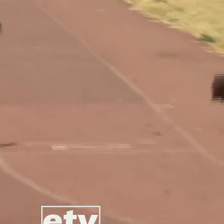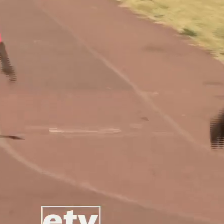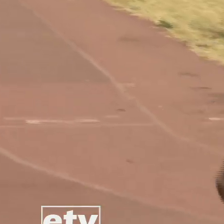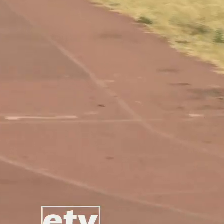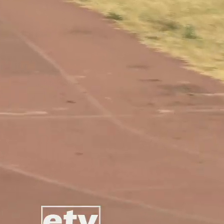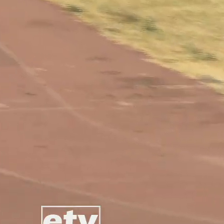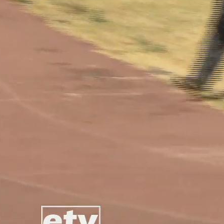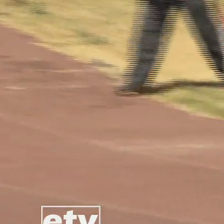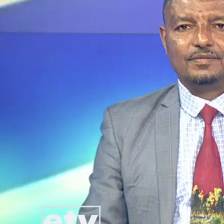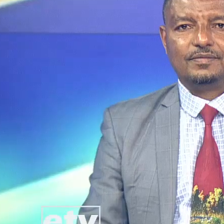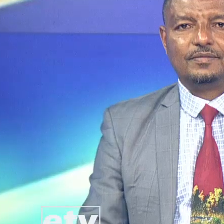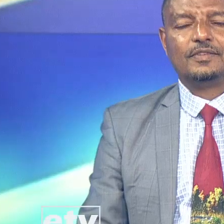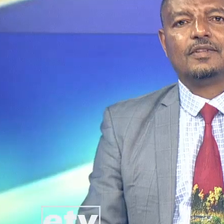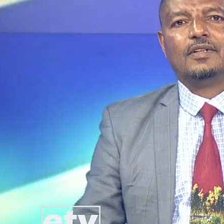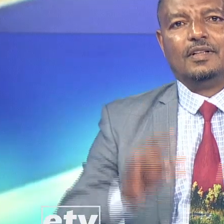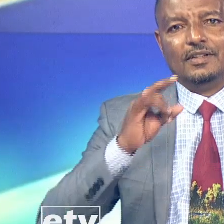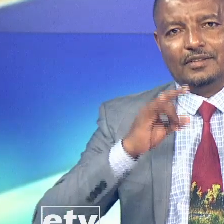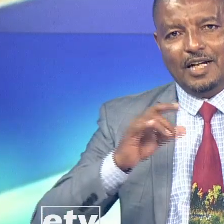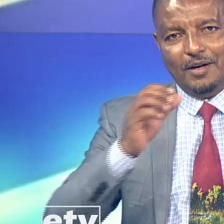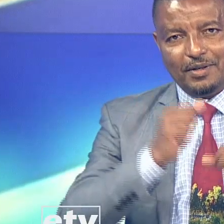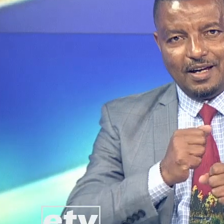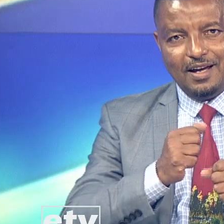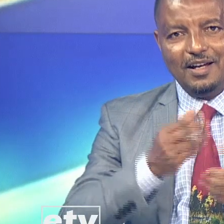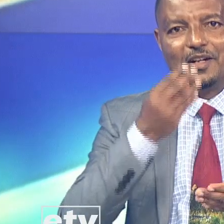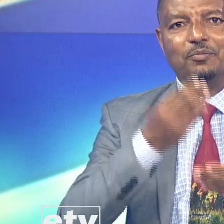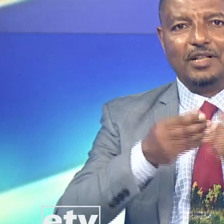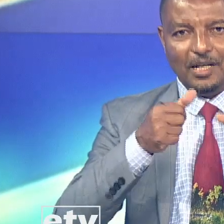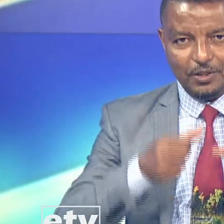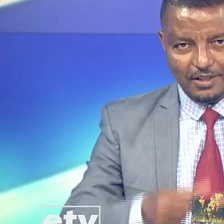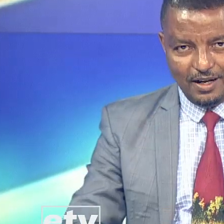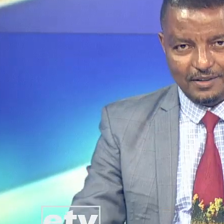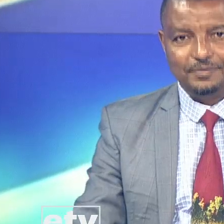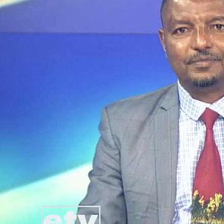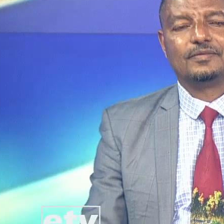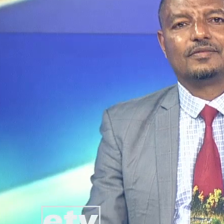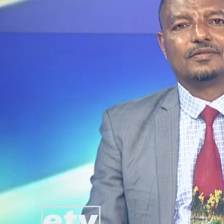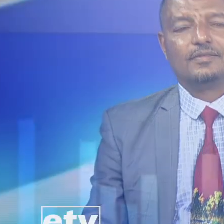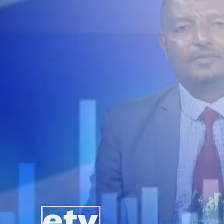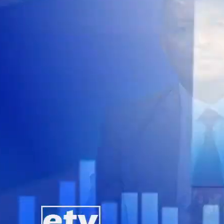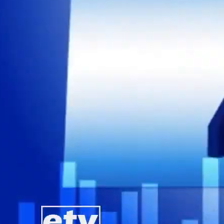ዜና አበቃ። መልካም ቀይታ።